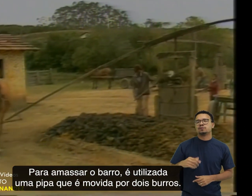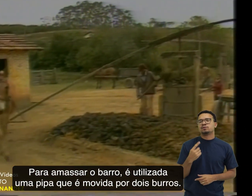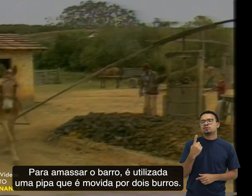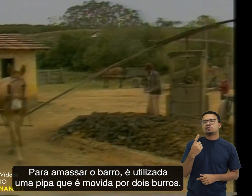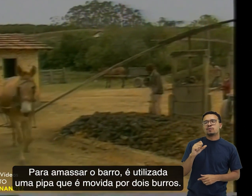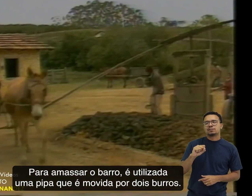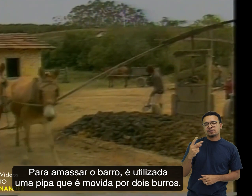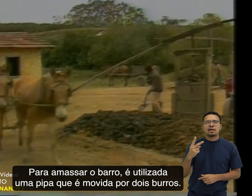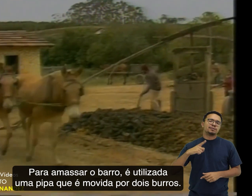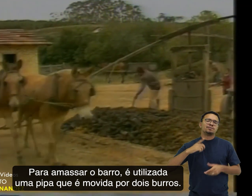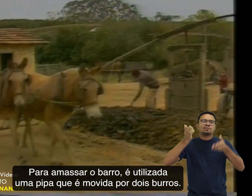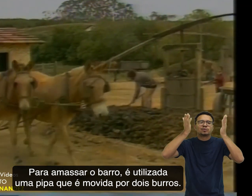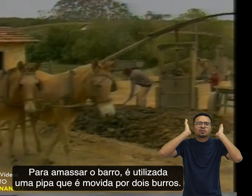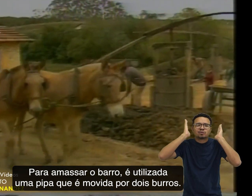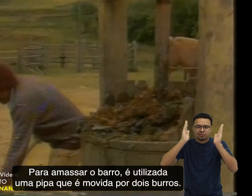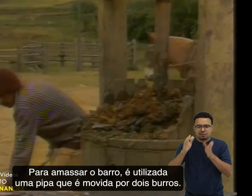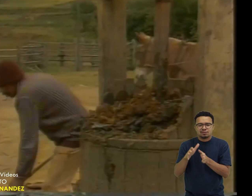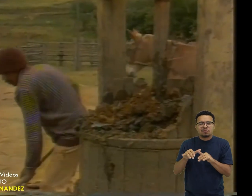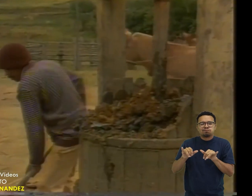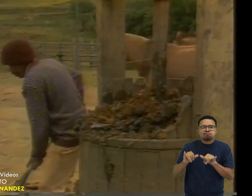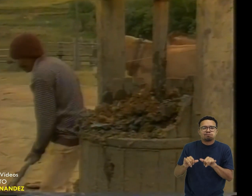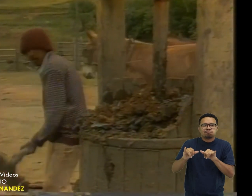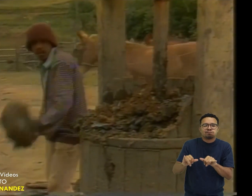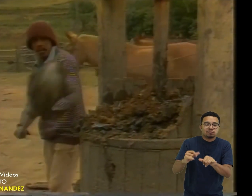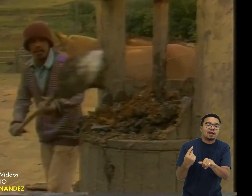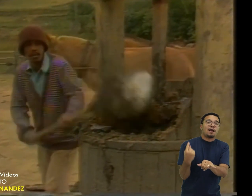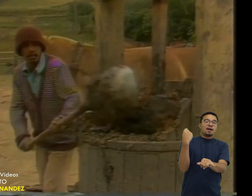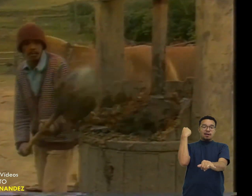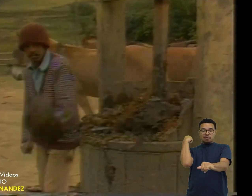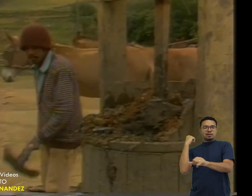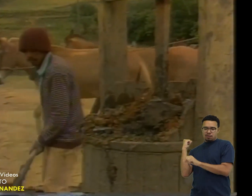é utilizada uma pipa que é movida por 2 burros.